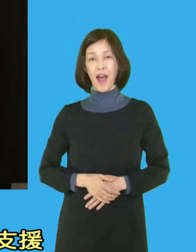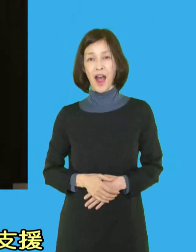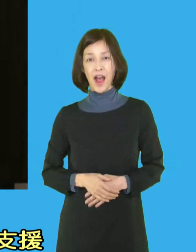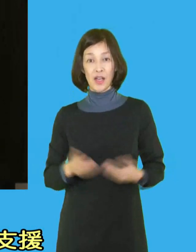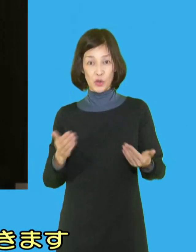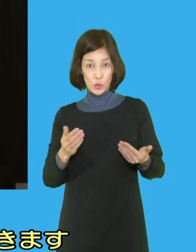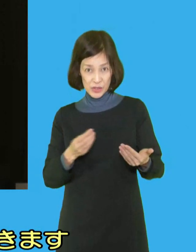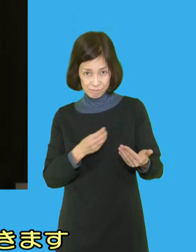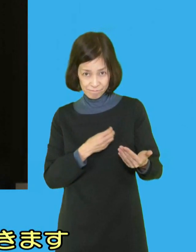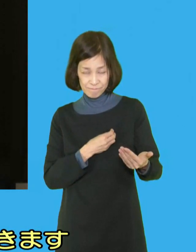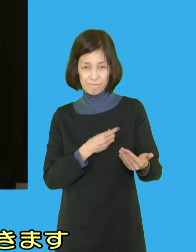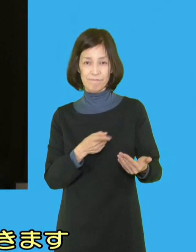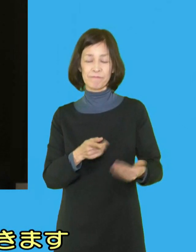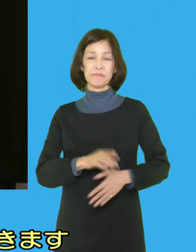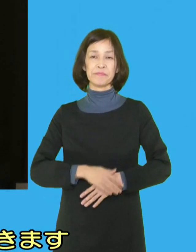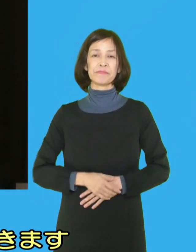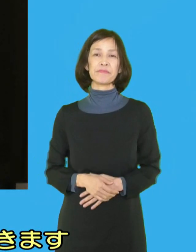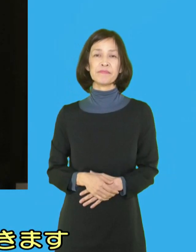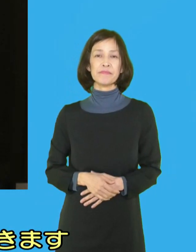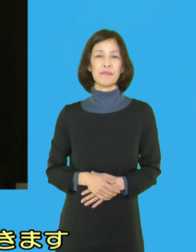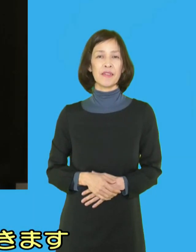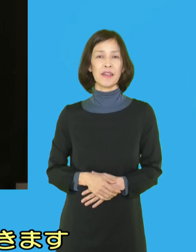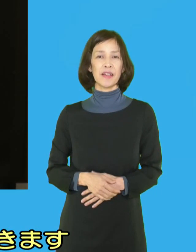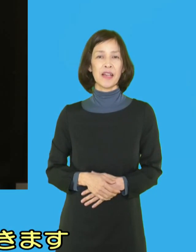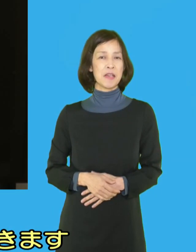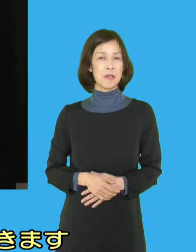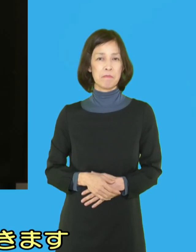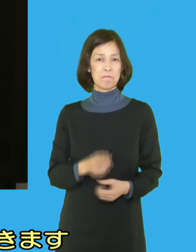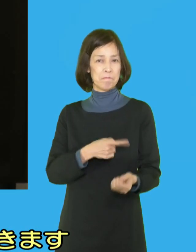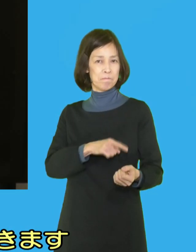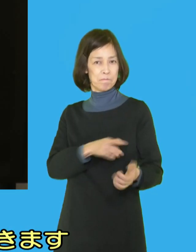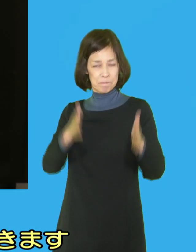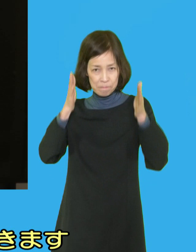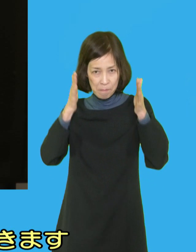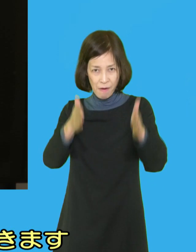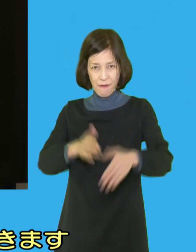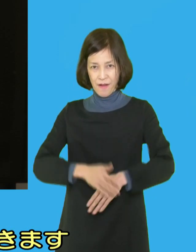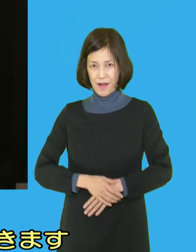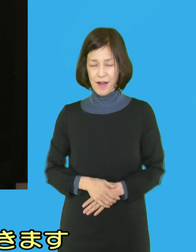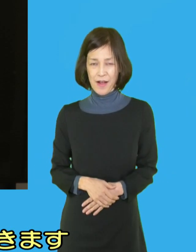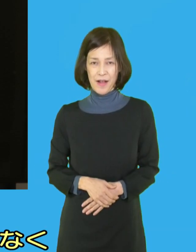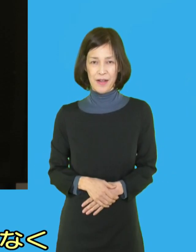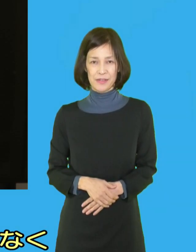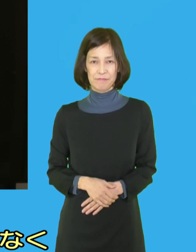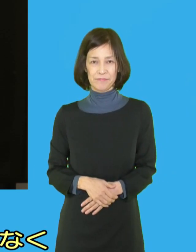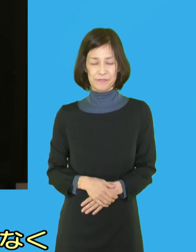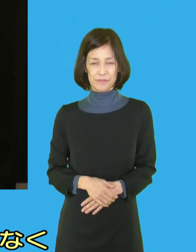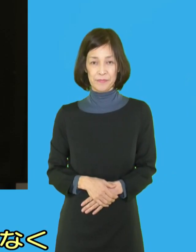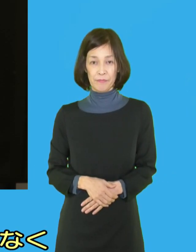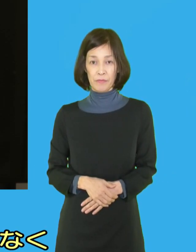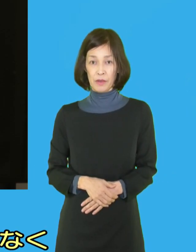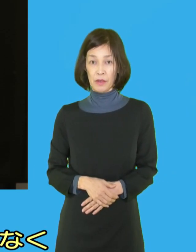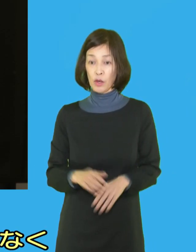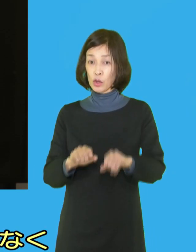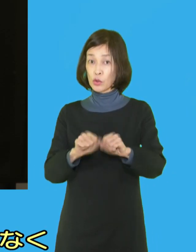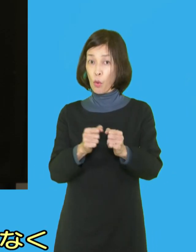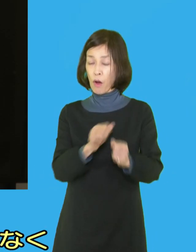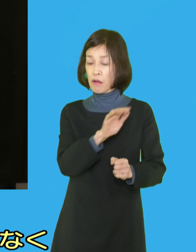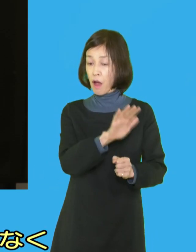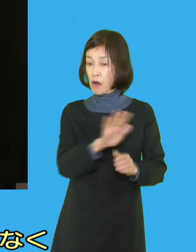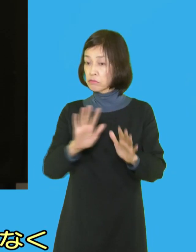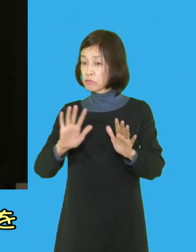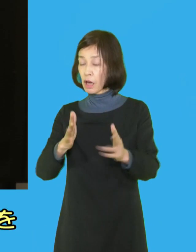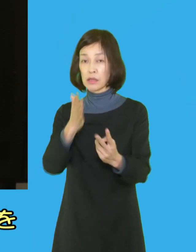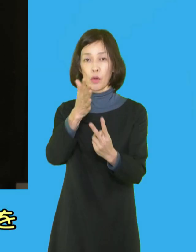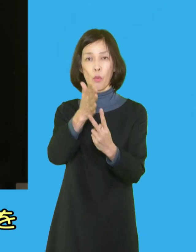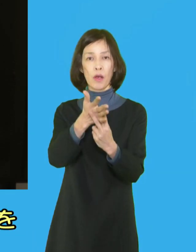支援、これも今まで以上に力を入れて行っていきます。障害というのはあるなしではな